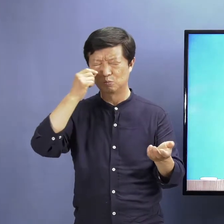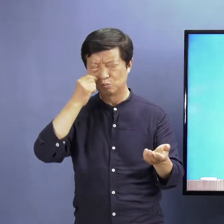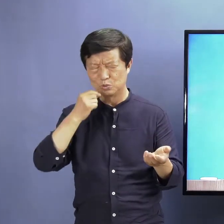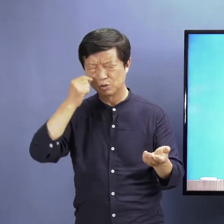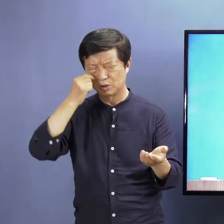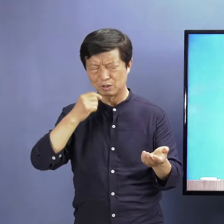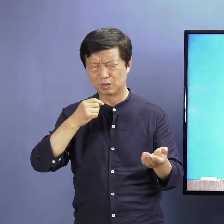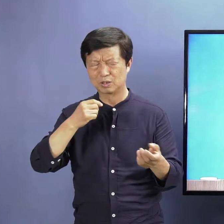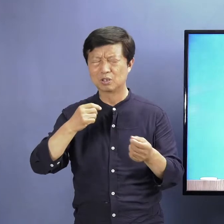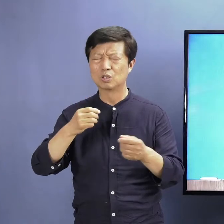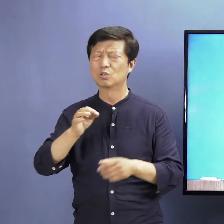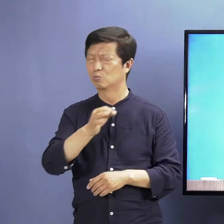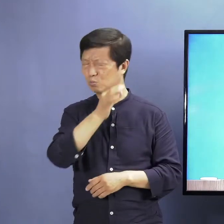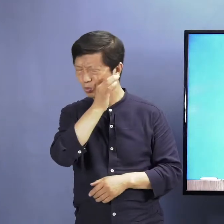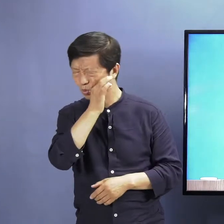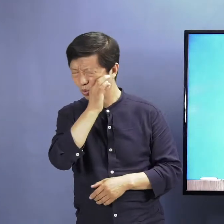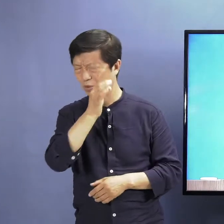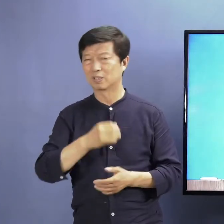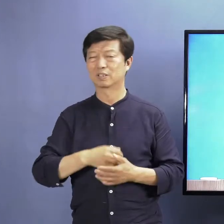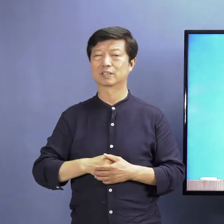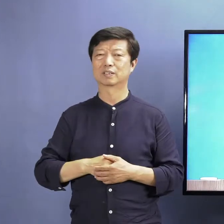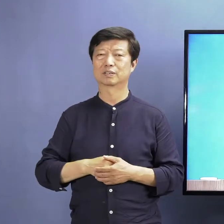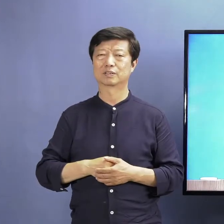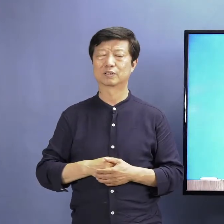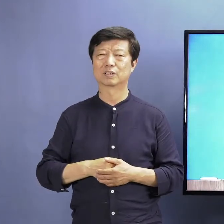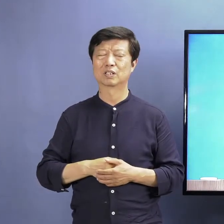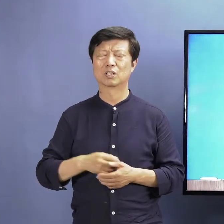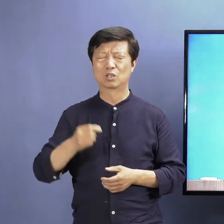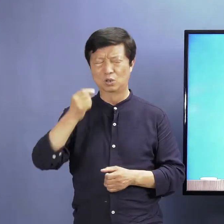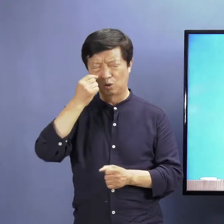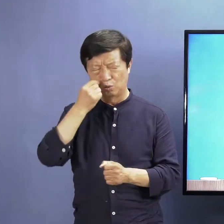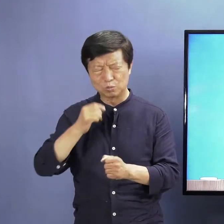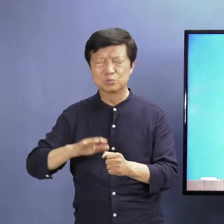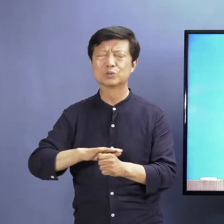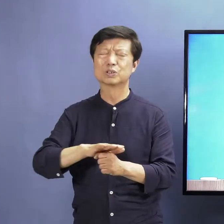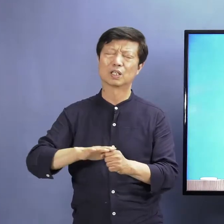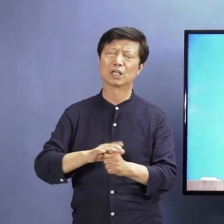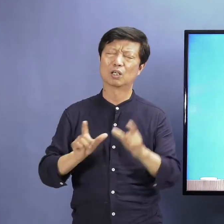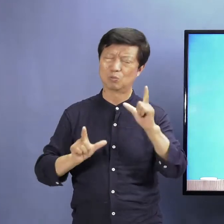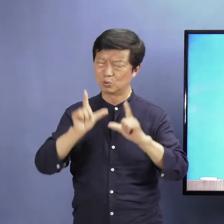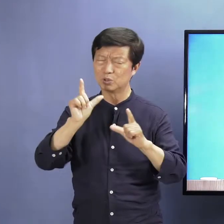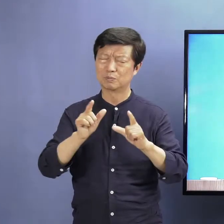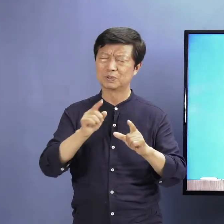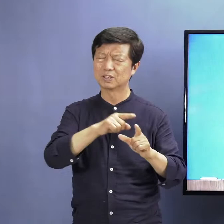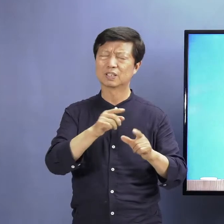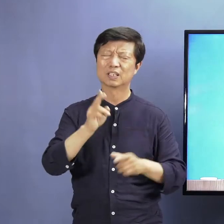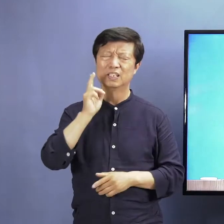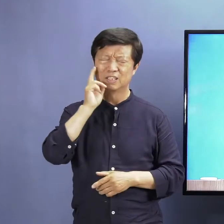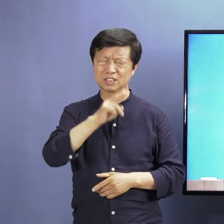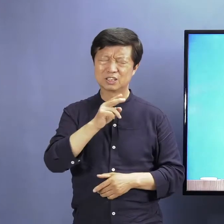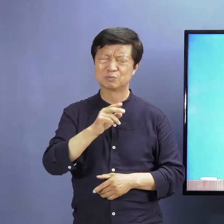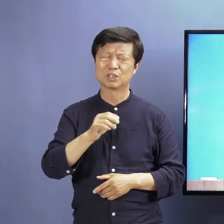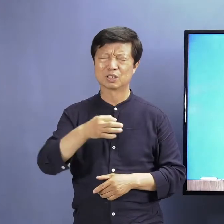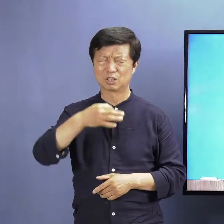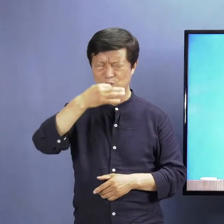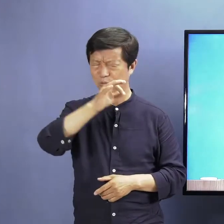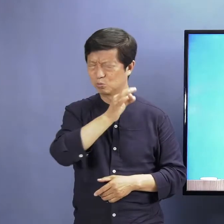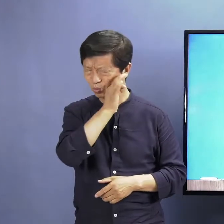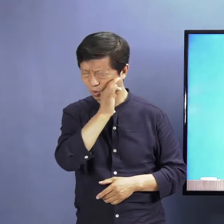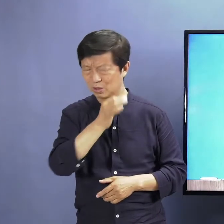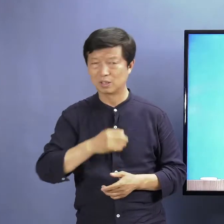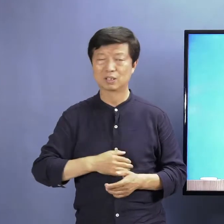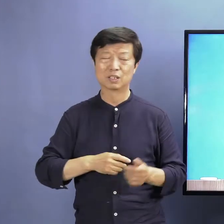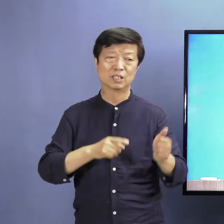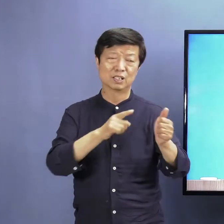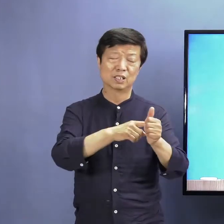너무나 수치스러운 거예요. 불쌍한 거예요. 절대 그냥 둘 수 없는 아주 비참한 거예요. 자기는 스스로 모르고 있지만 아니